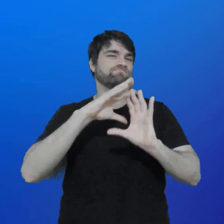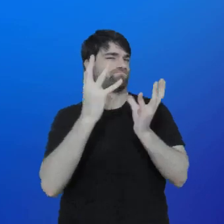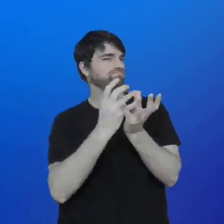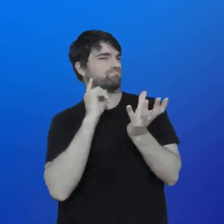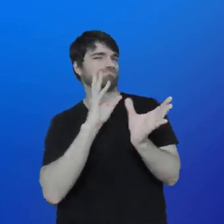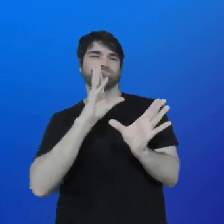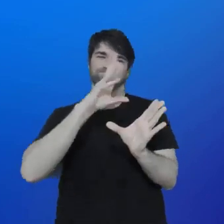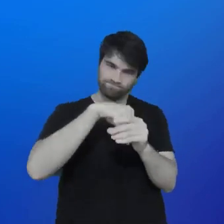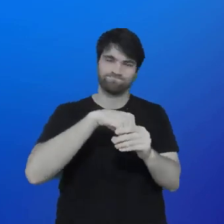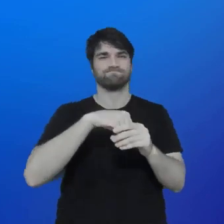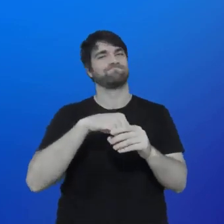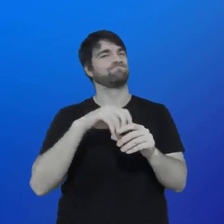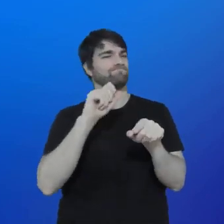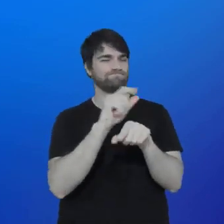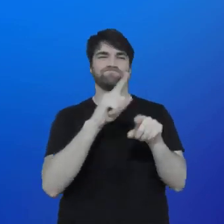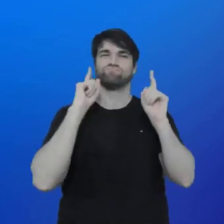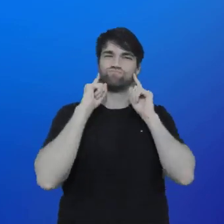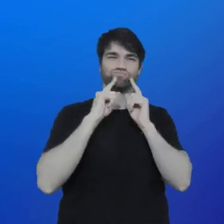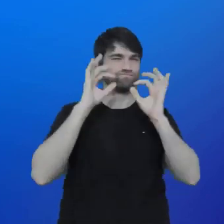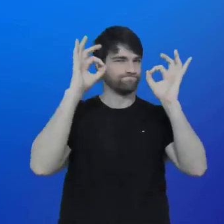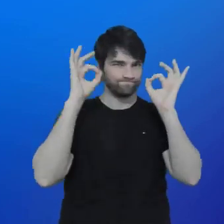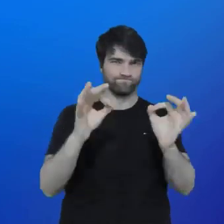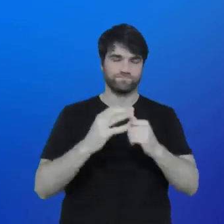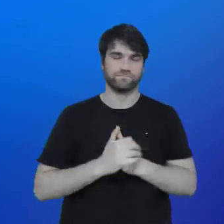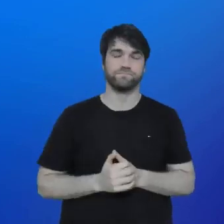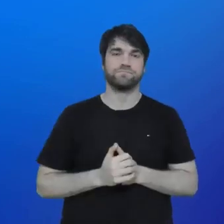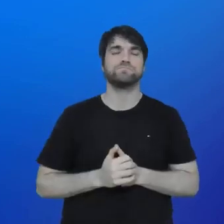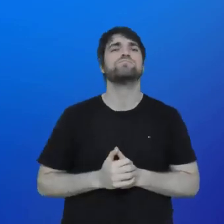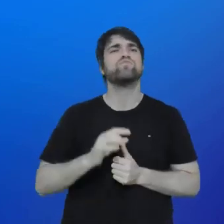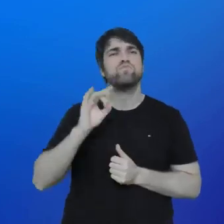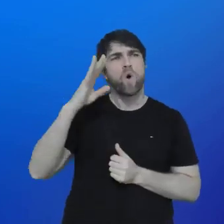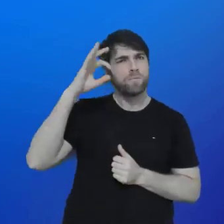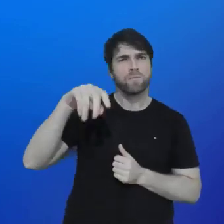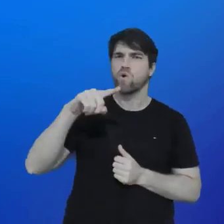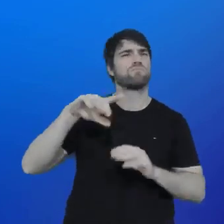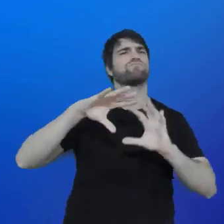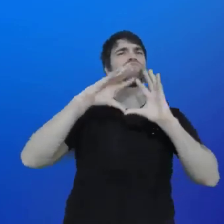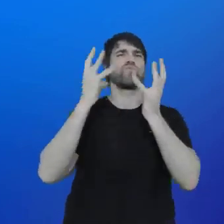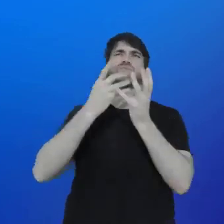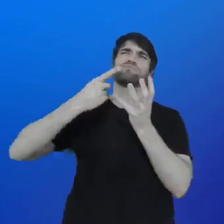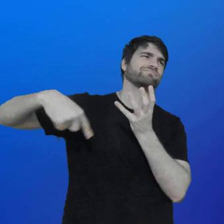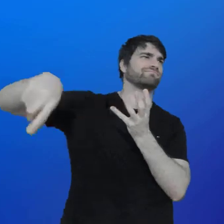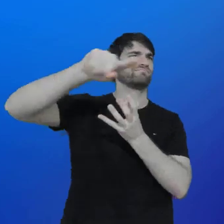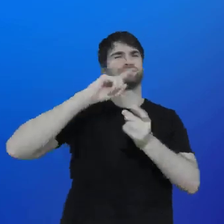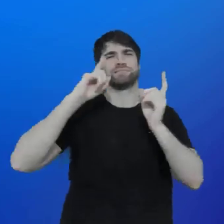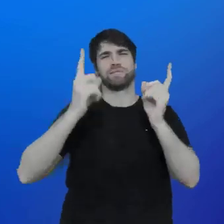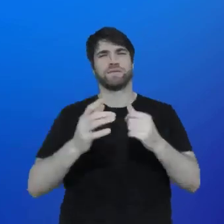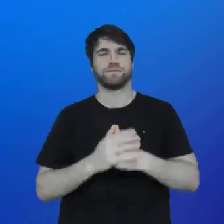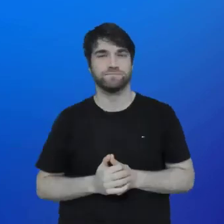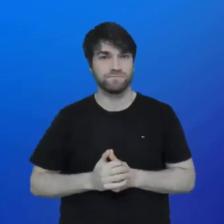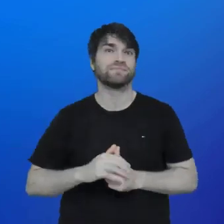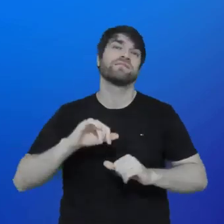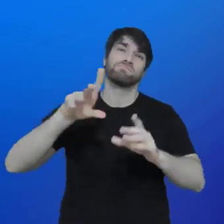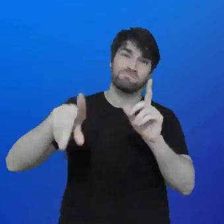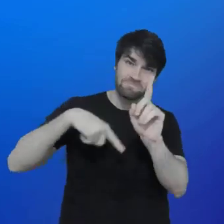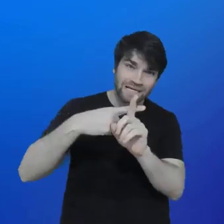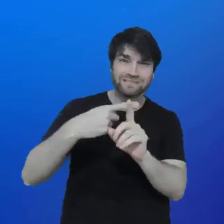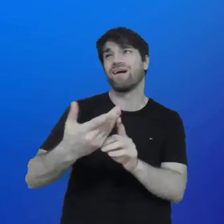pero es más complicado. Quiero repetir la recomendación de conservar la educación exclusiva para personas sordas. No es solo mi opinión, sino que es algo que se recomienda a nivel